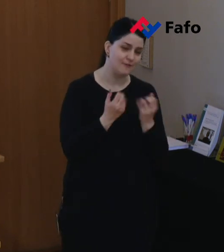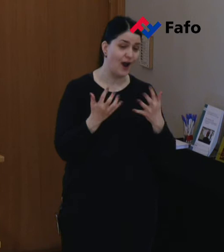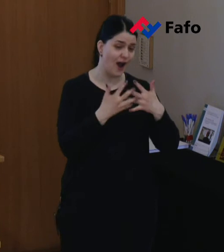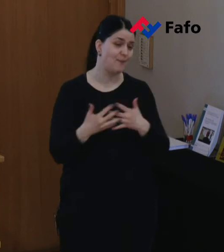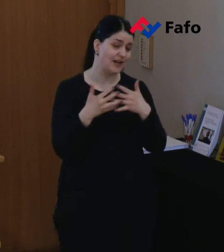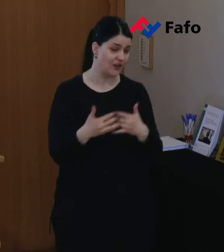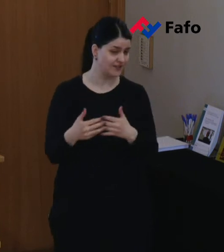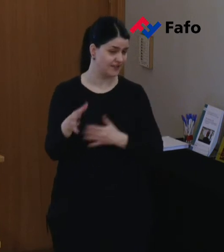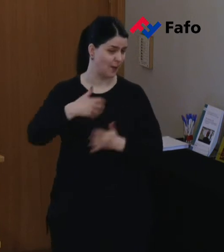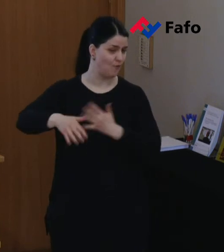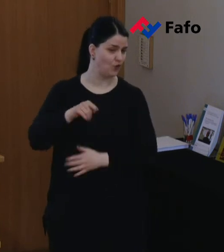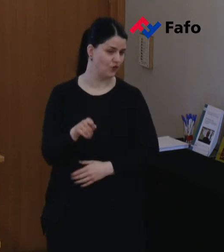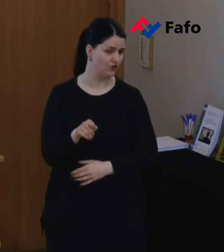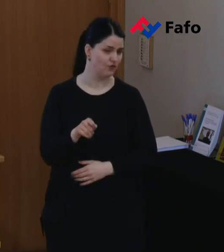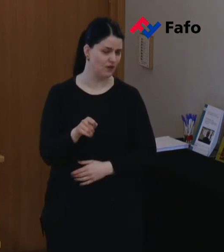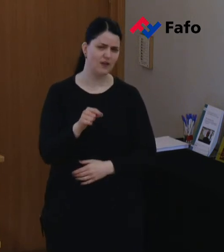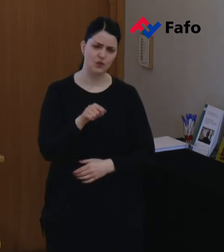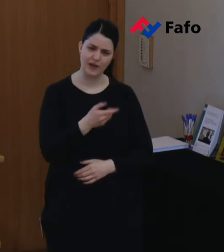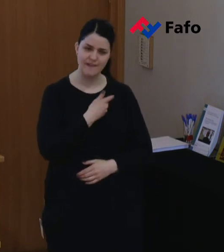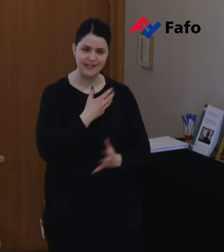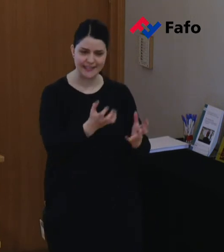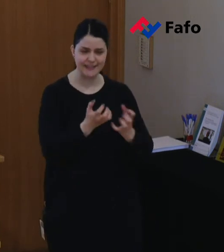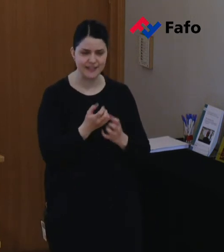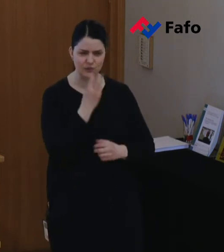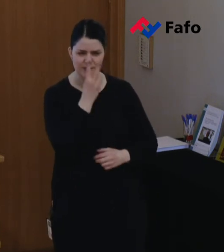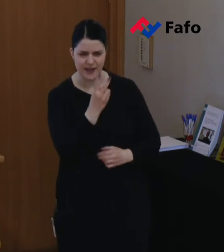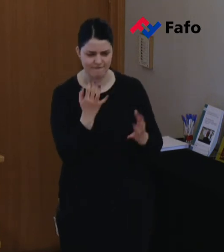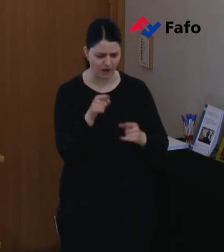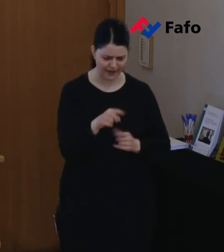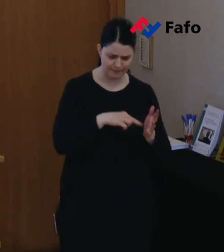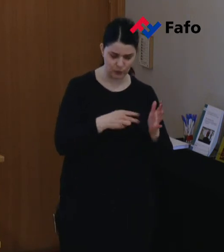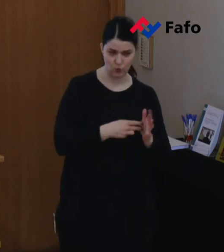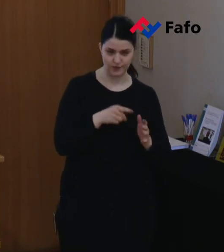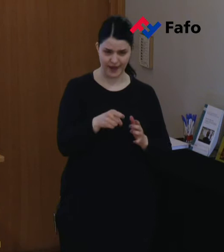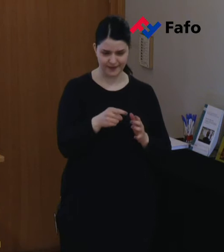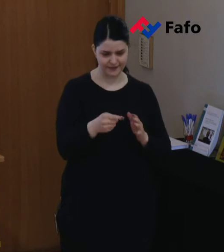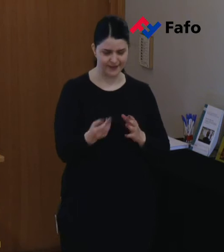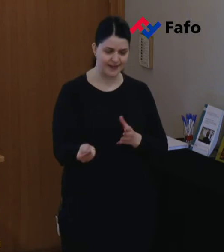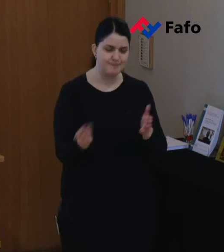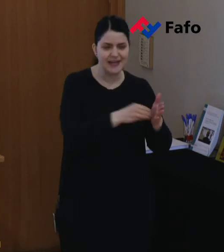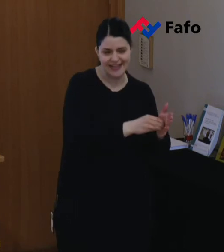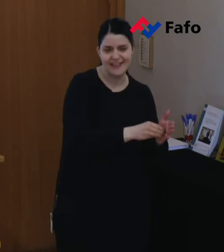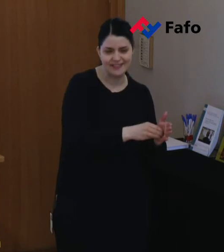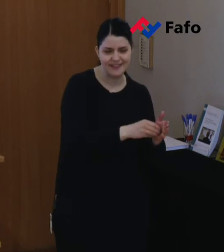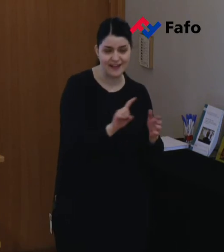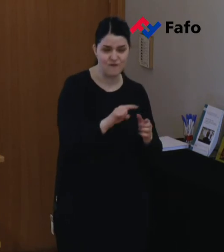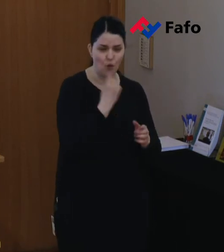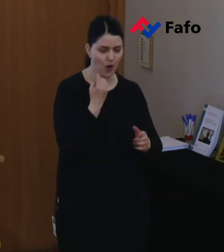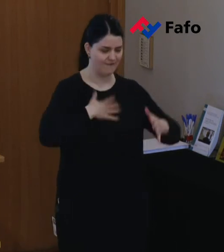enn det amerikanske samfunnet. Så derfor det jo veldig interessant å se hva det denne metoden bringer inn i vår på en